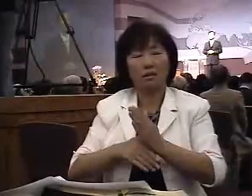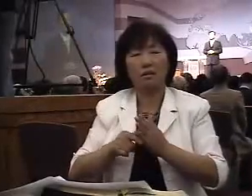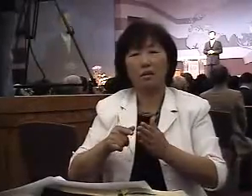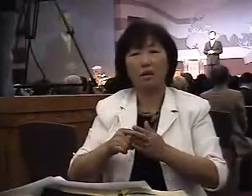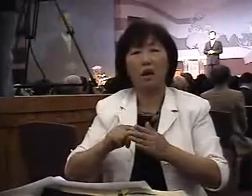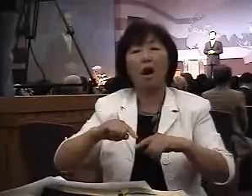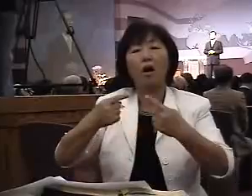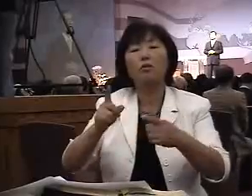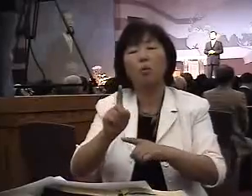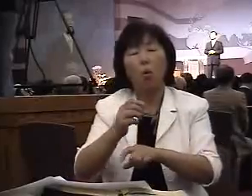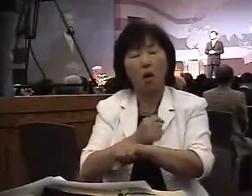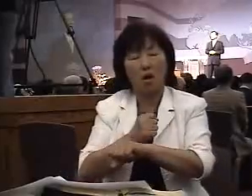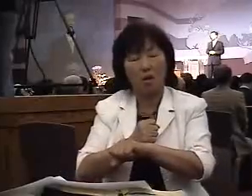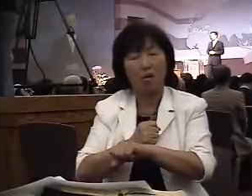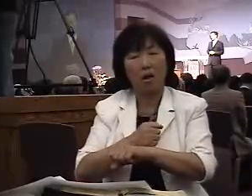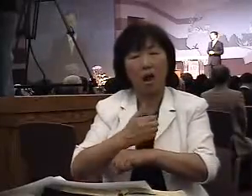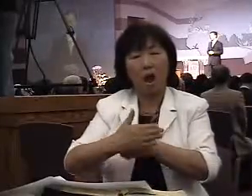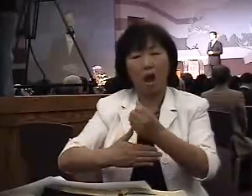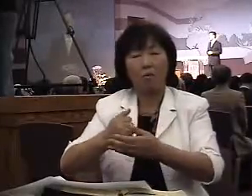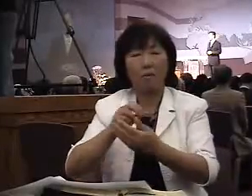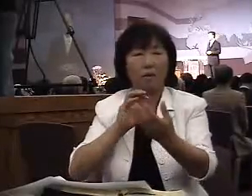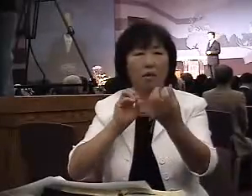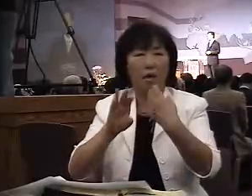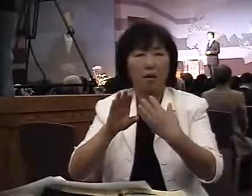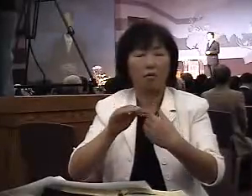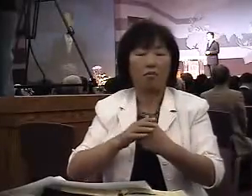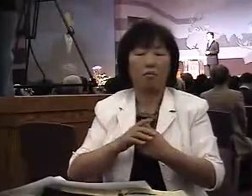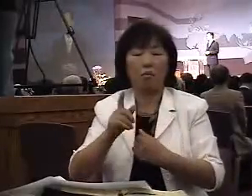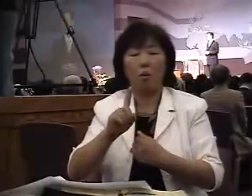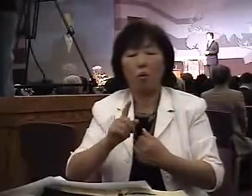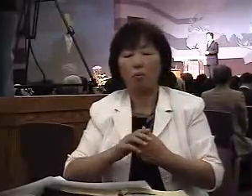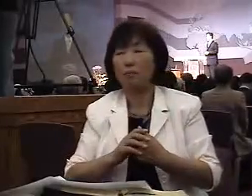것입니까? 하나님의 대답은